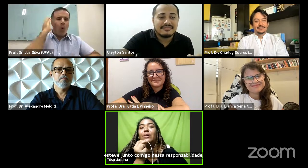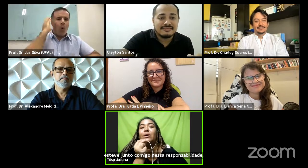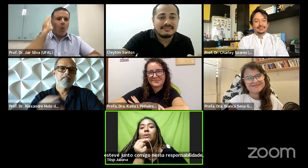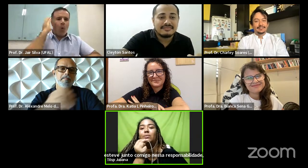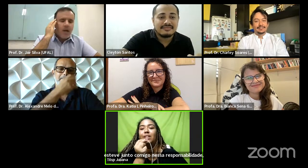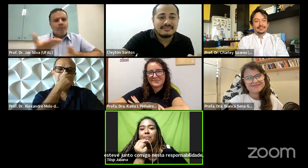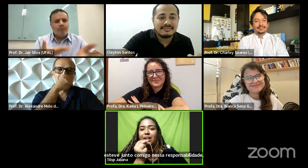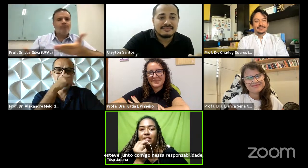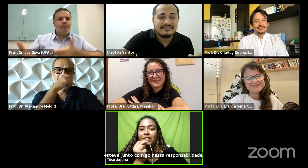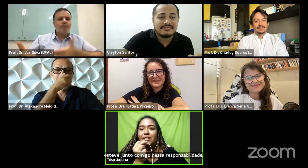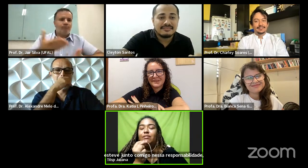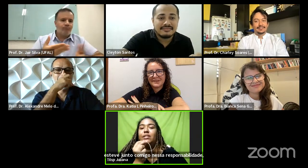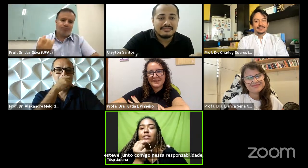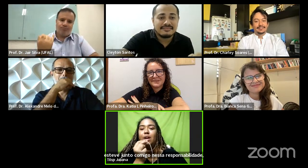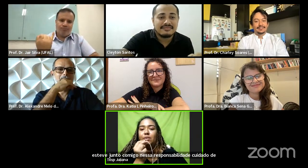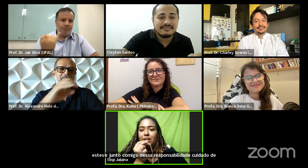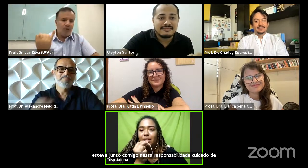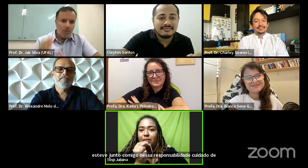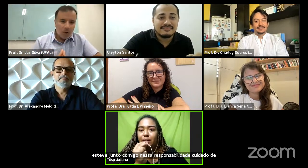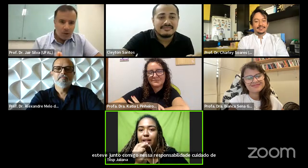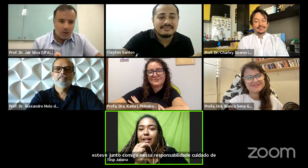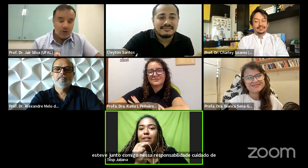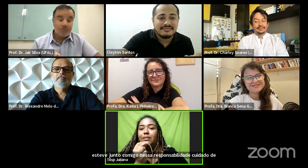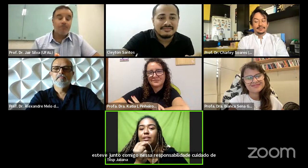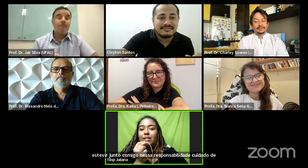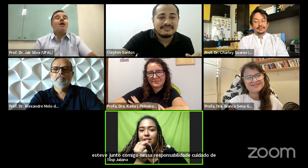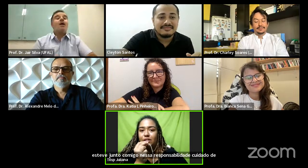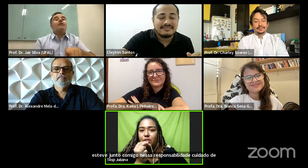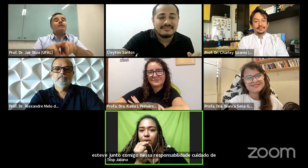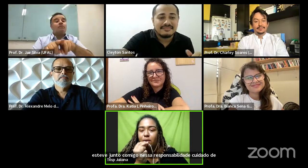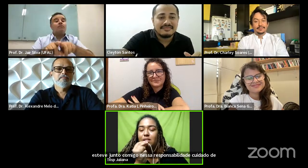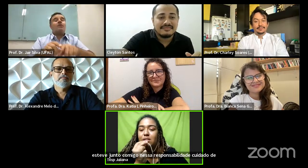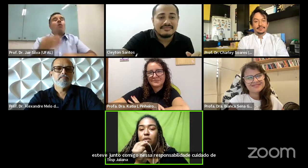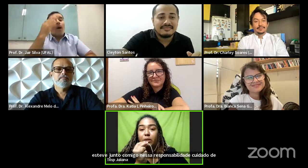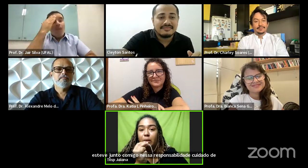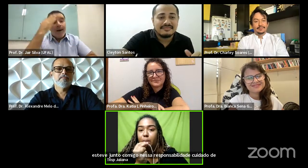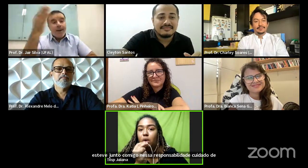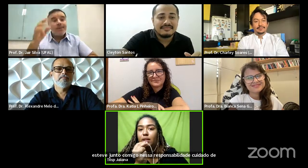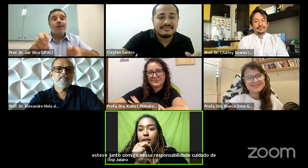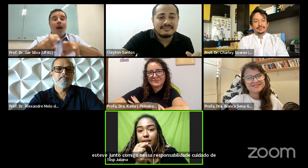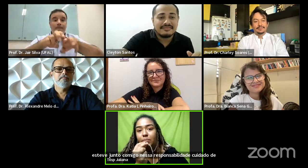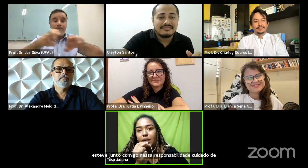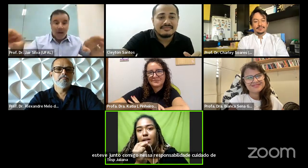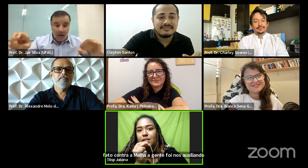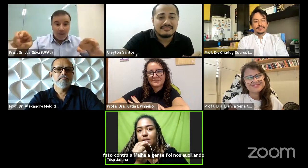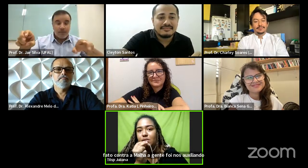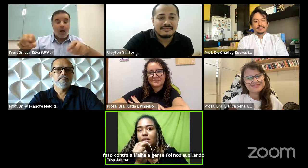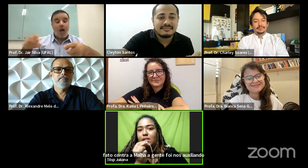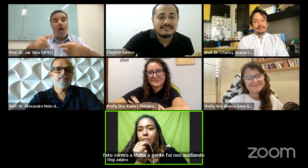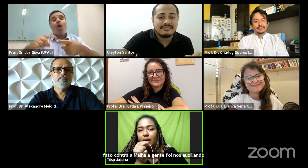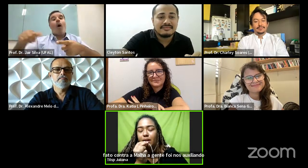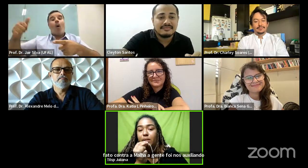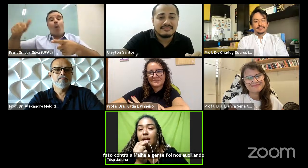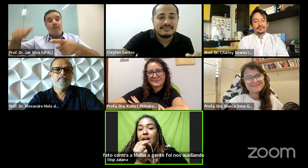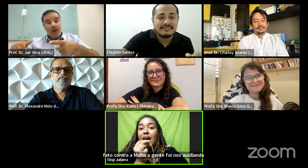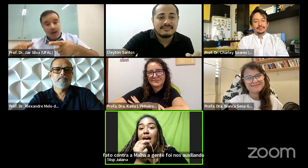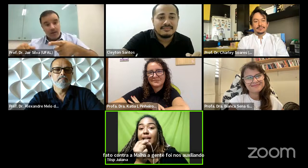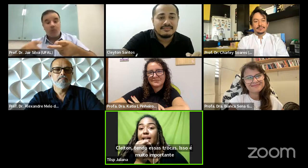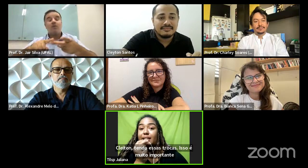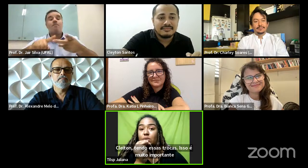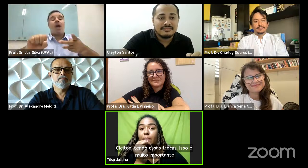fato, com o trabalho. E a gente foi auxiliando o Cleiton, tendo essas trocas, foi muito importante para a realização desse